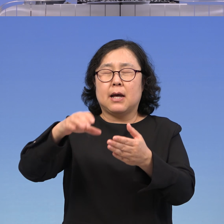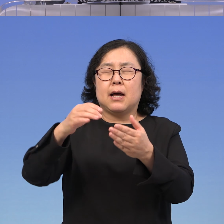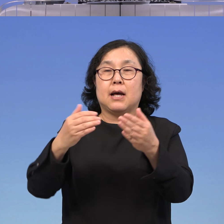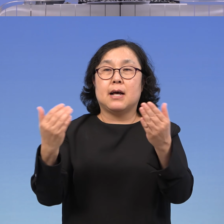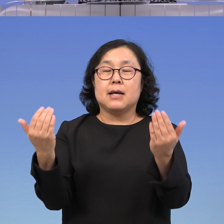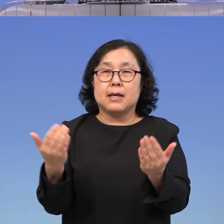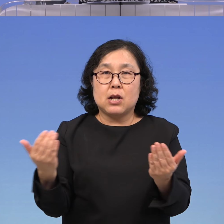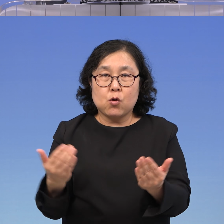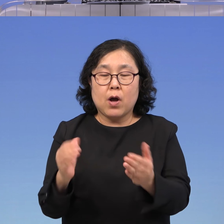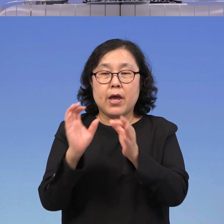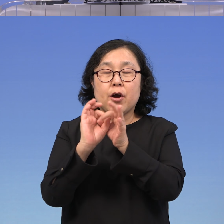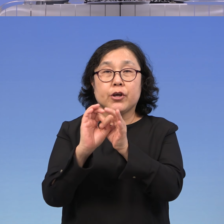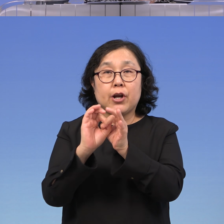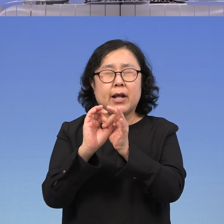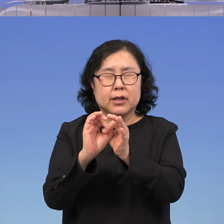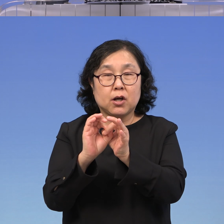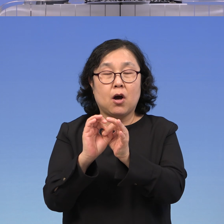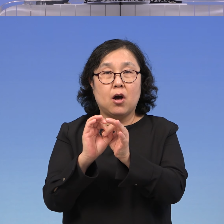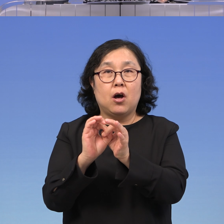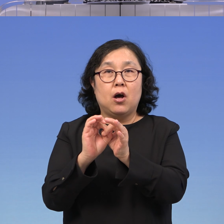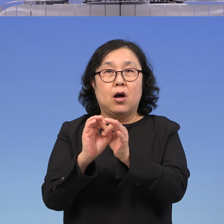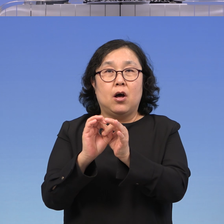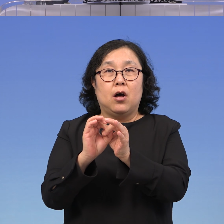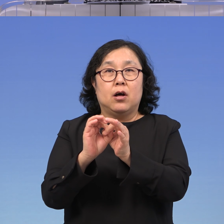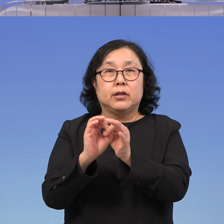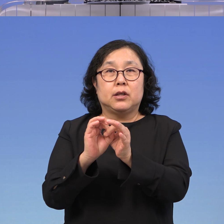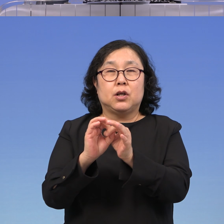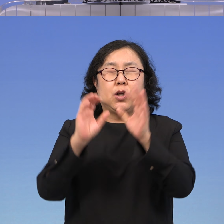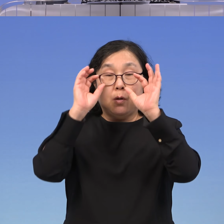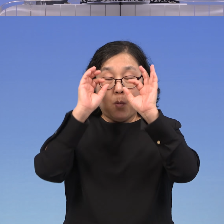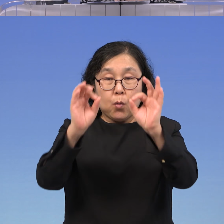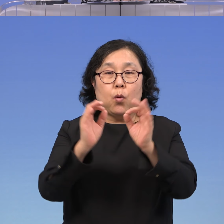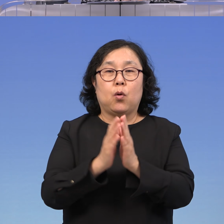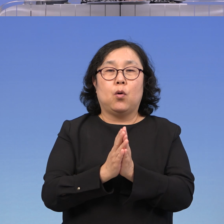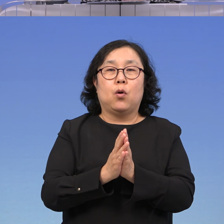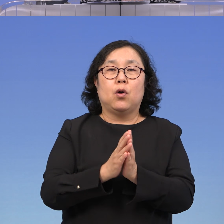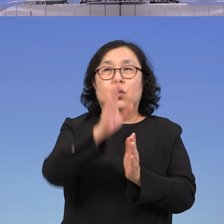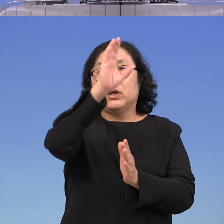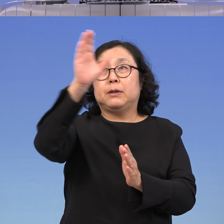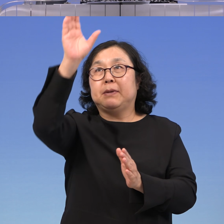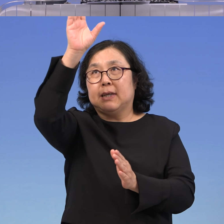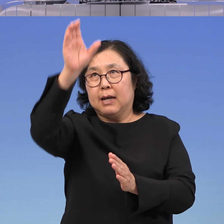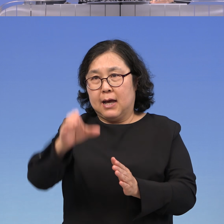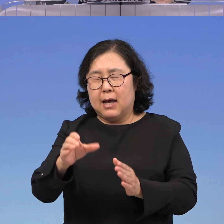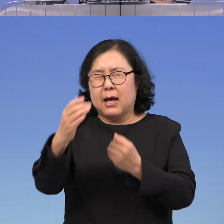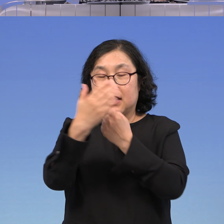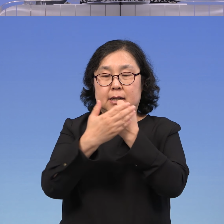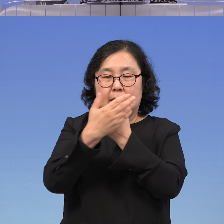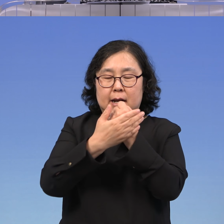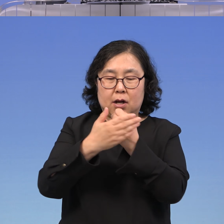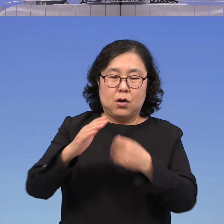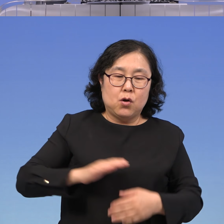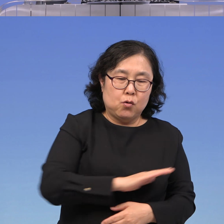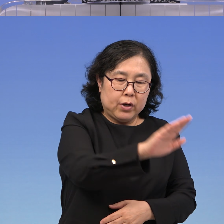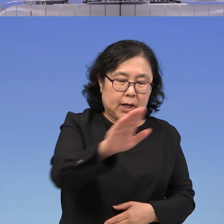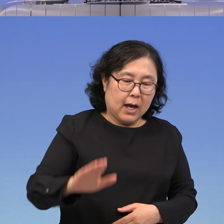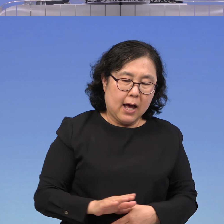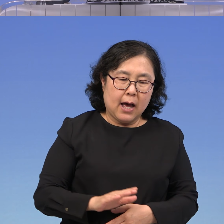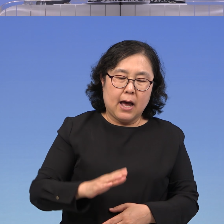큰 사죄의 은총을 받았다 는 이 지식이 새롭게 되기를 바랍니다 그리고 그치 시기 오늘